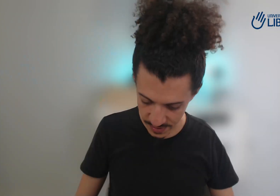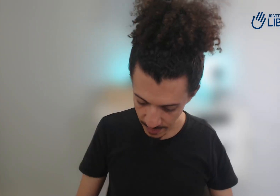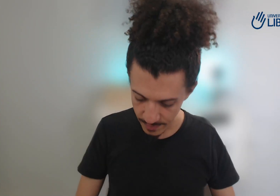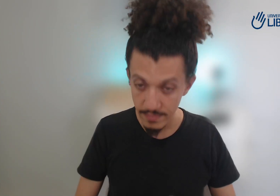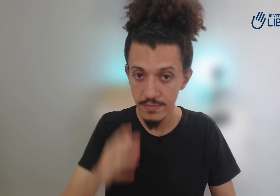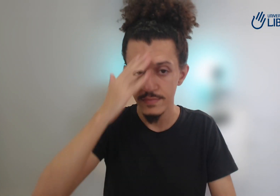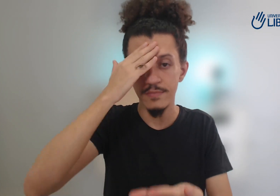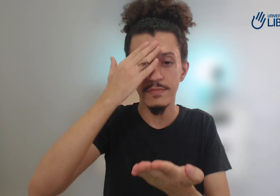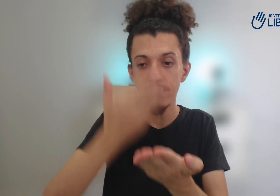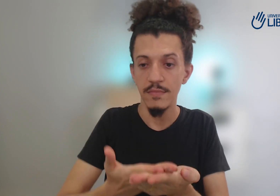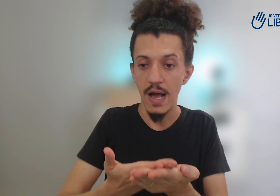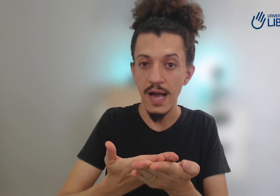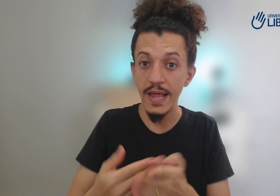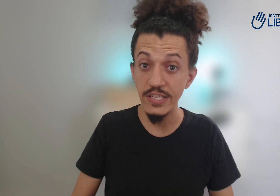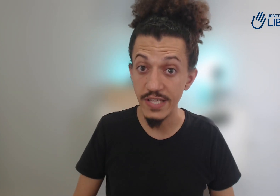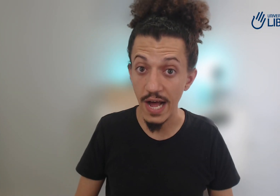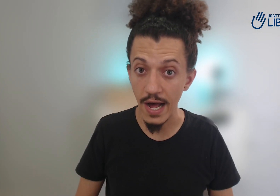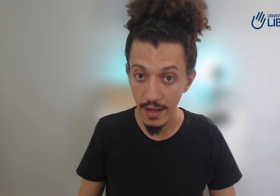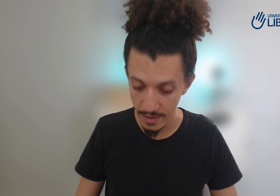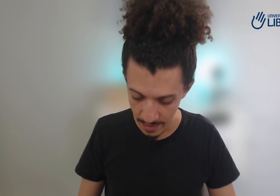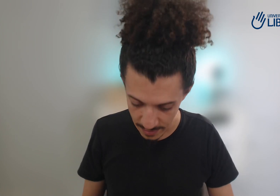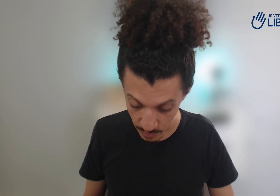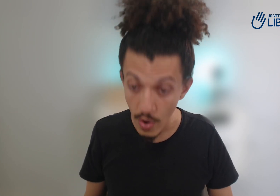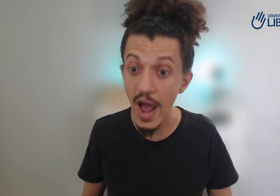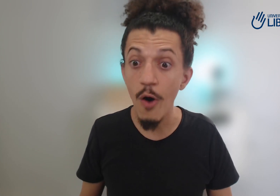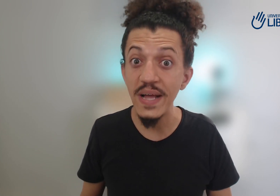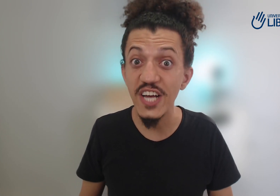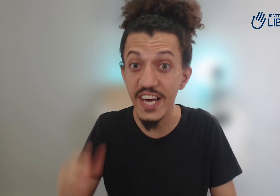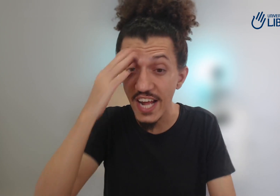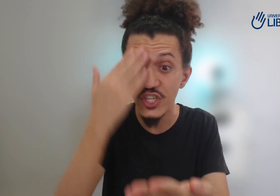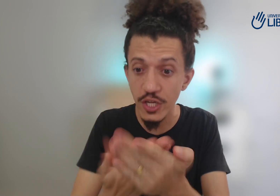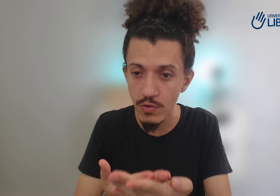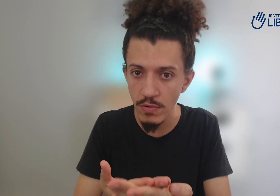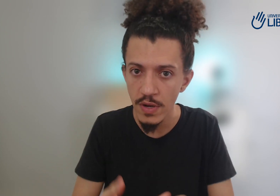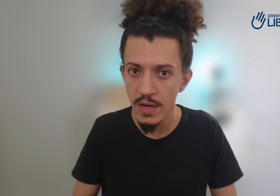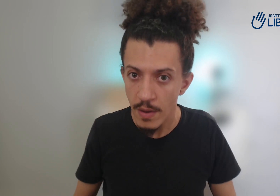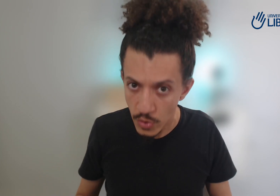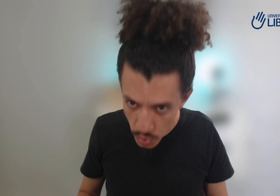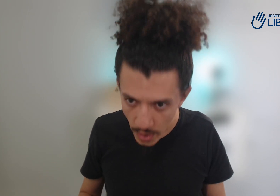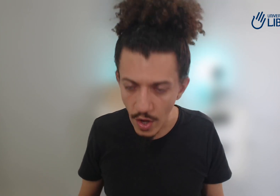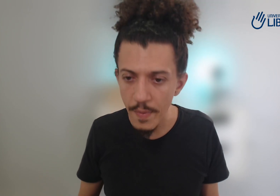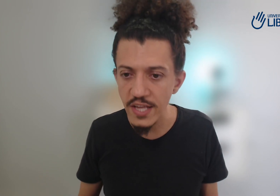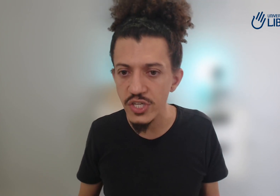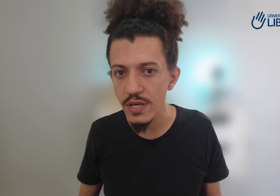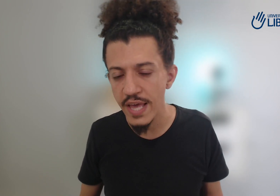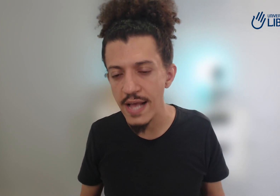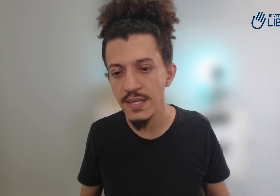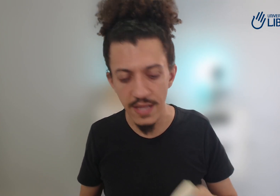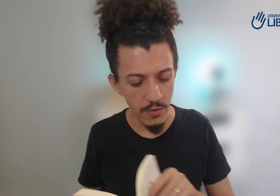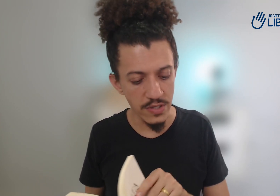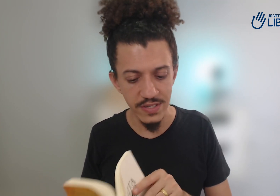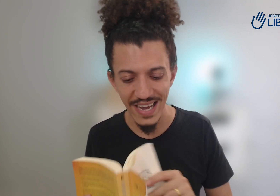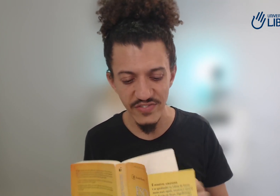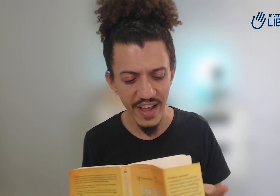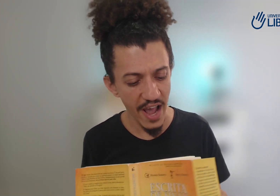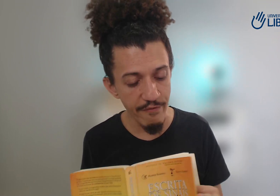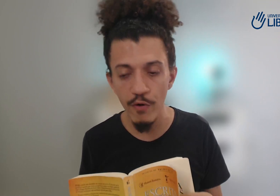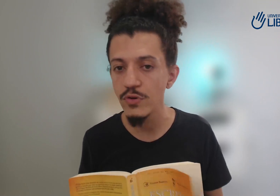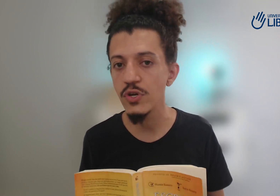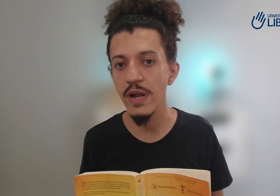você. Acreditar. Eu realmente acredito totalmente que a escrita da língua de sinais vai revolucionar